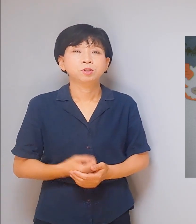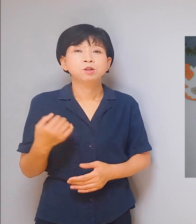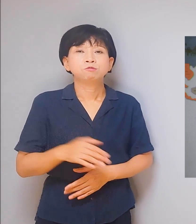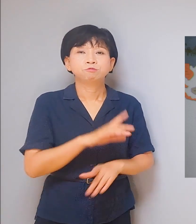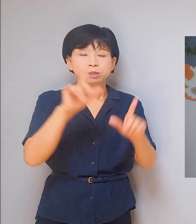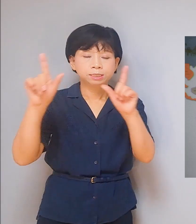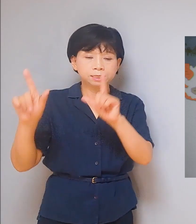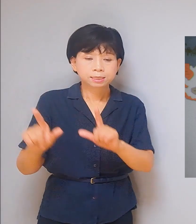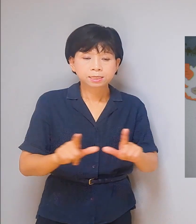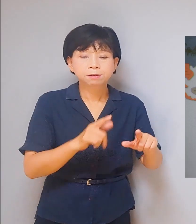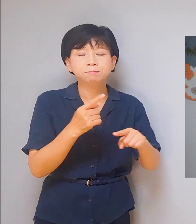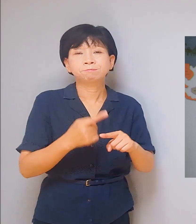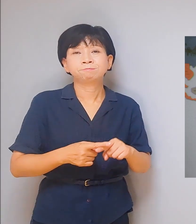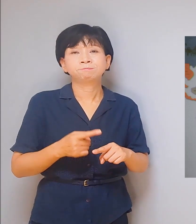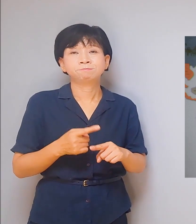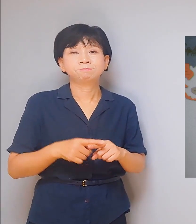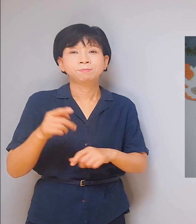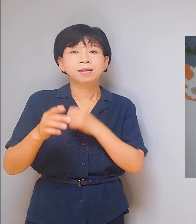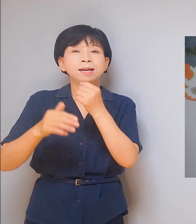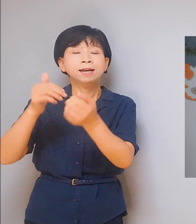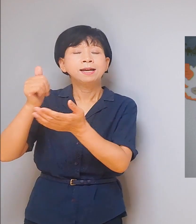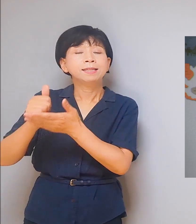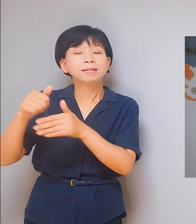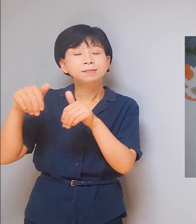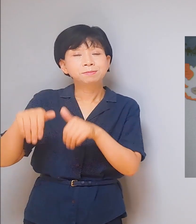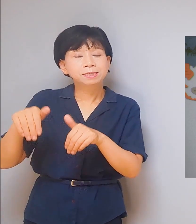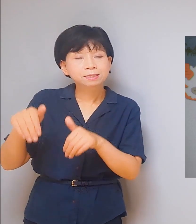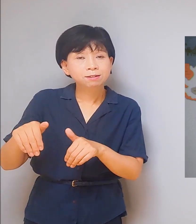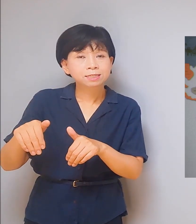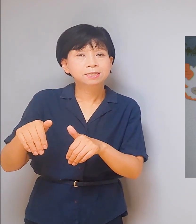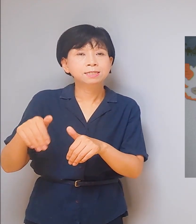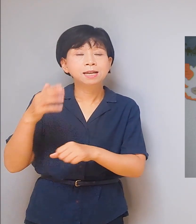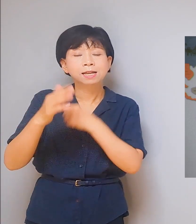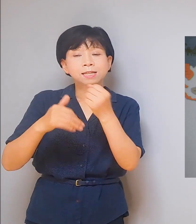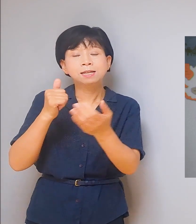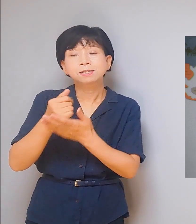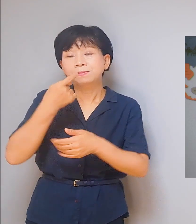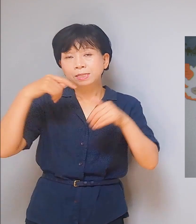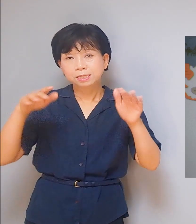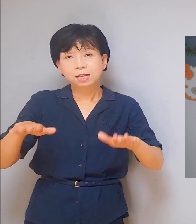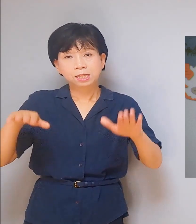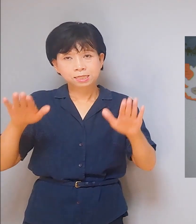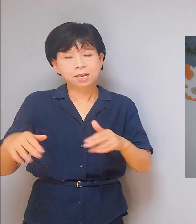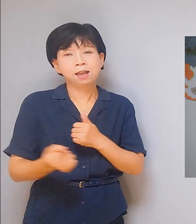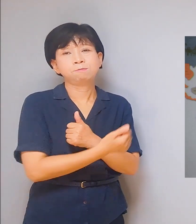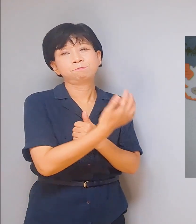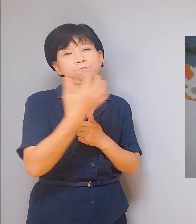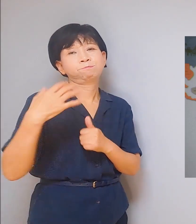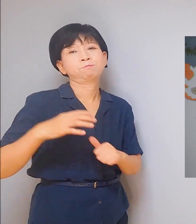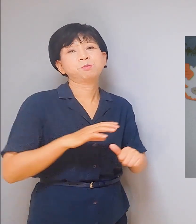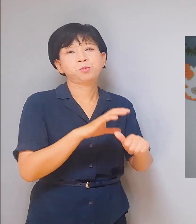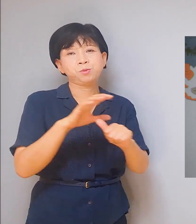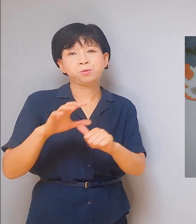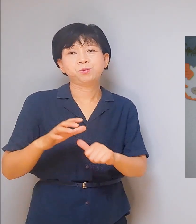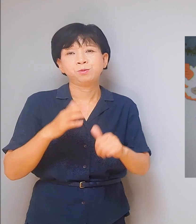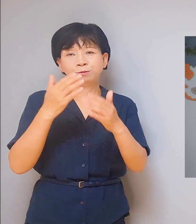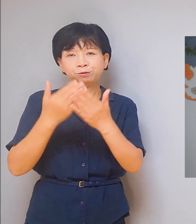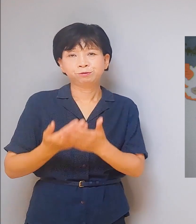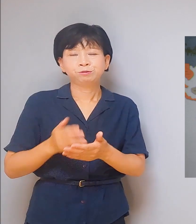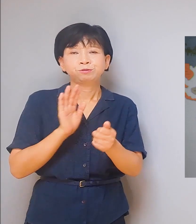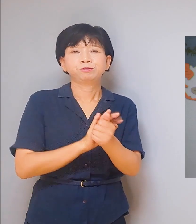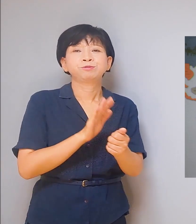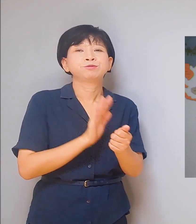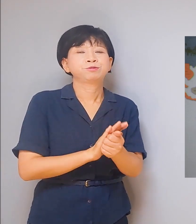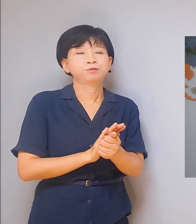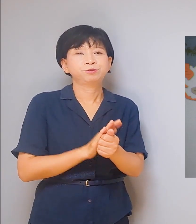우리의 인생길, 하나님의 사자들이, 하나님의 천사들이 진치고 있는 줄 믿습니다. 우리를 돕고